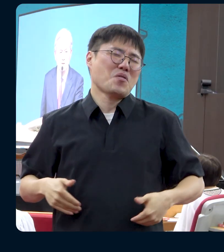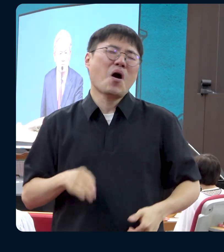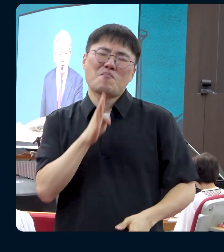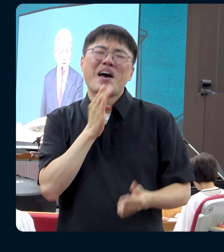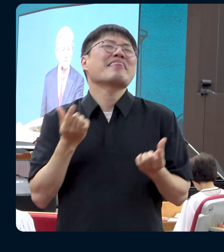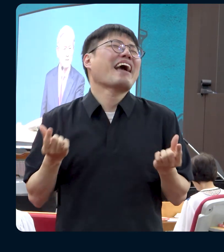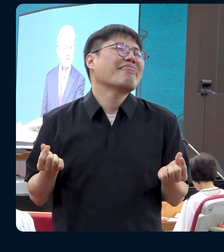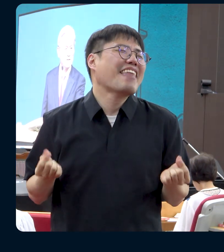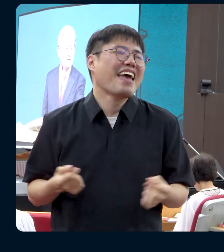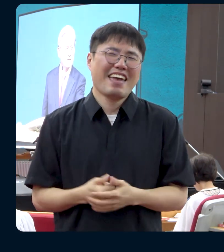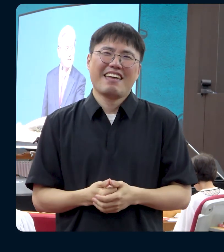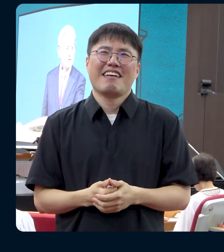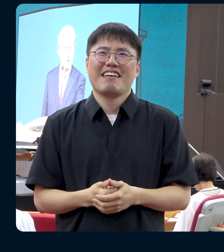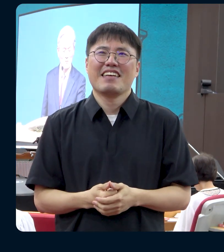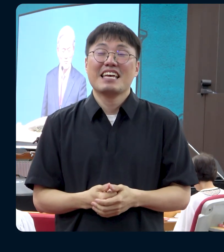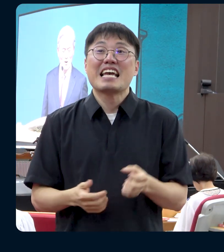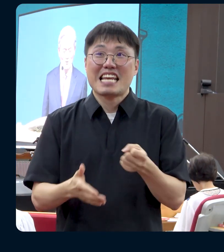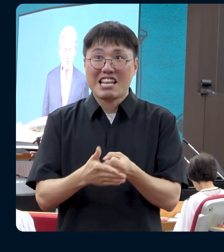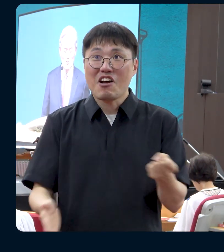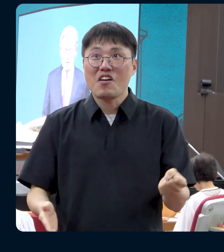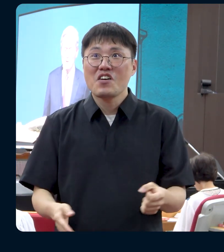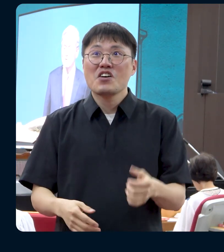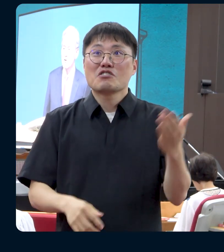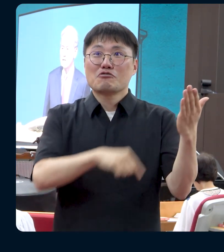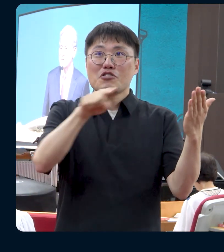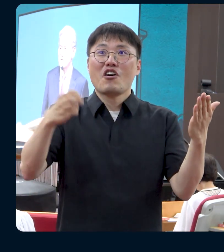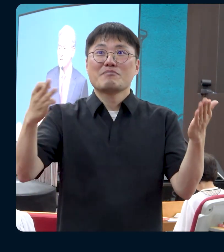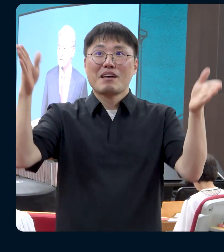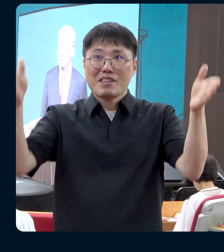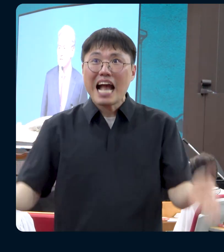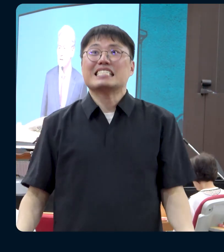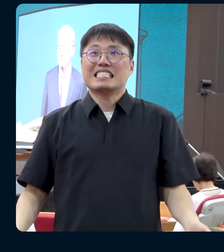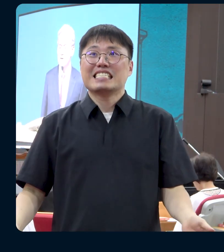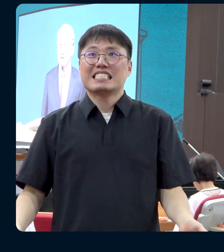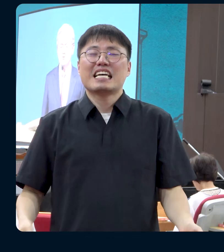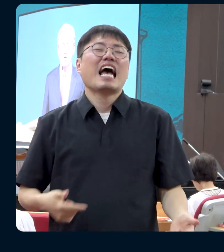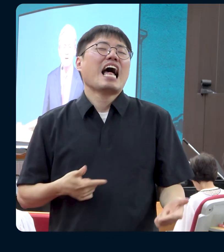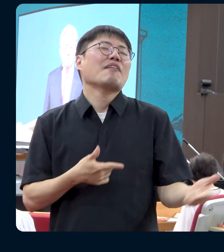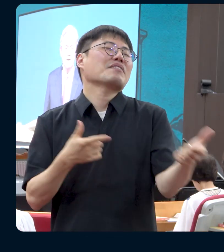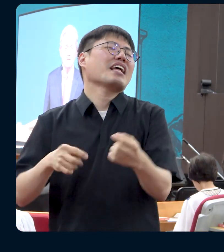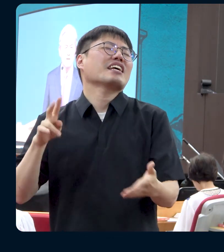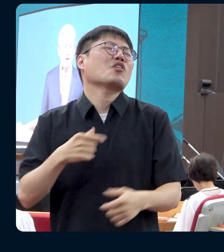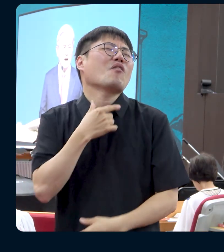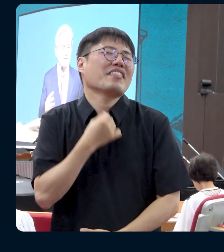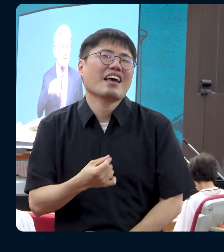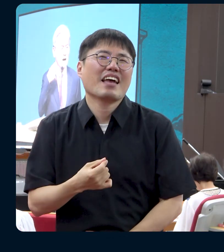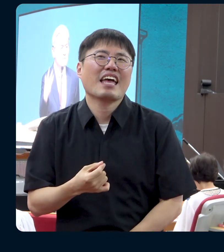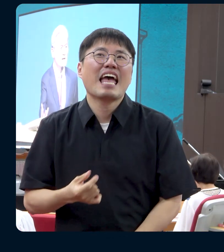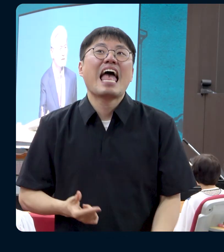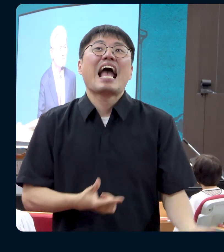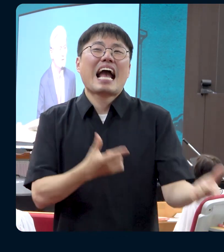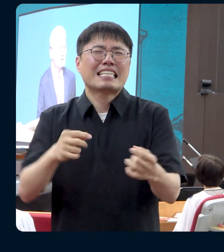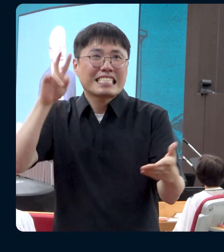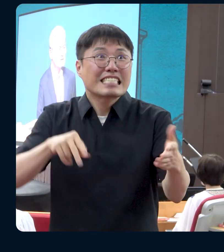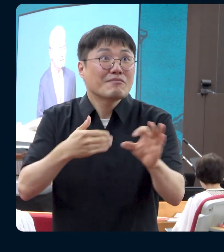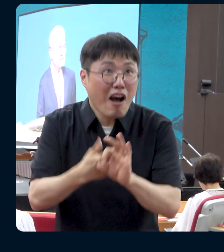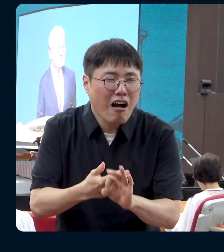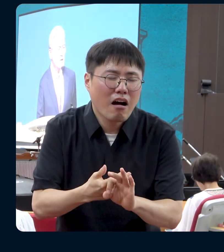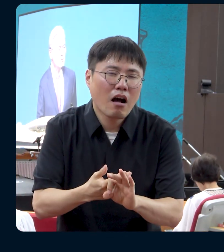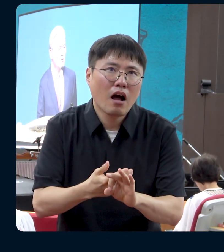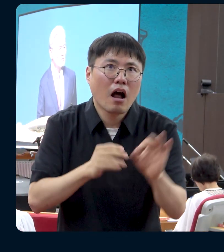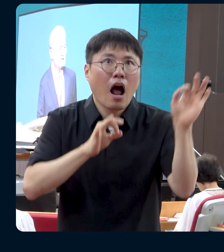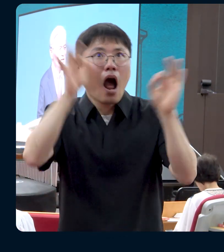것이 맞는 줄 믿습니다. 그래서 9절로 13절까지 함께 읽기 원하는데, 같이 함께